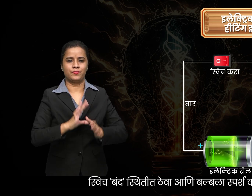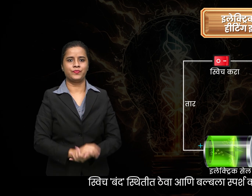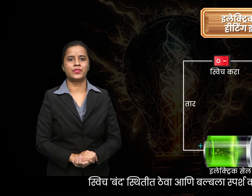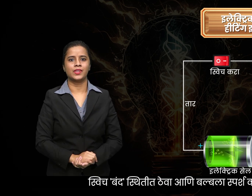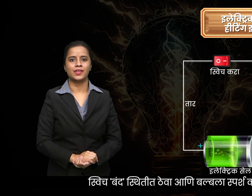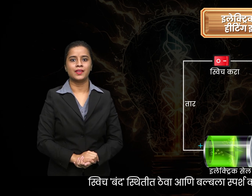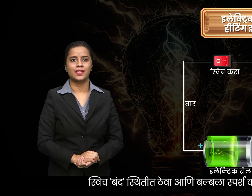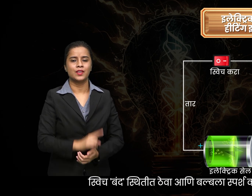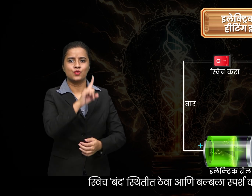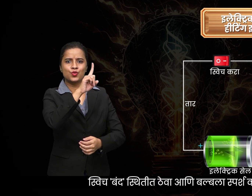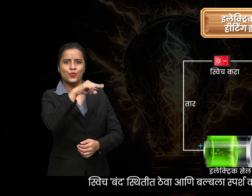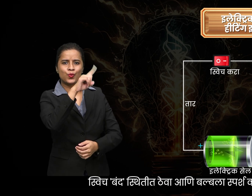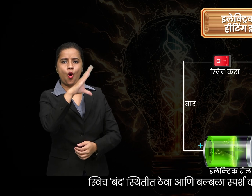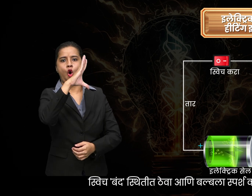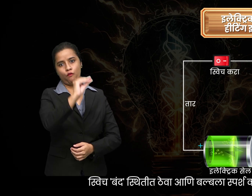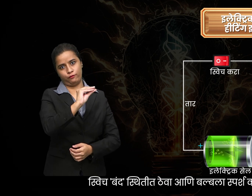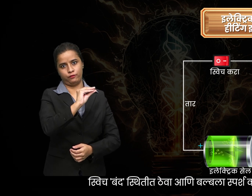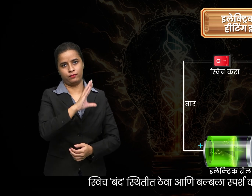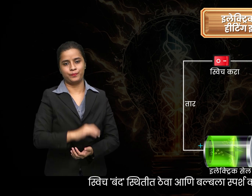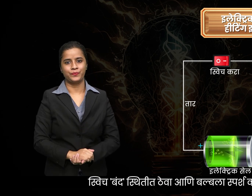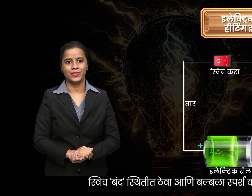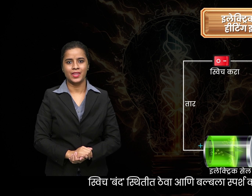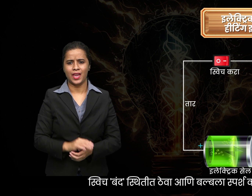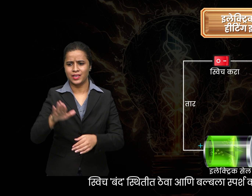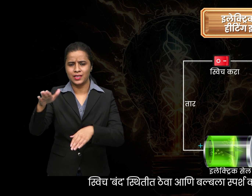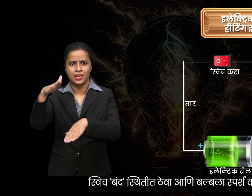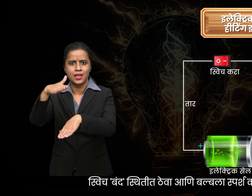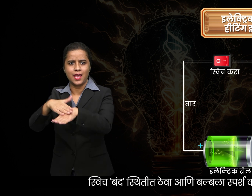स्विच बंद स्थितीत ठेवा आणि बल्ब स्पर्श करा.